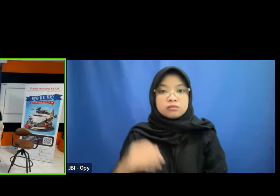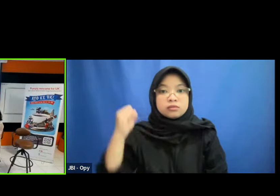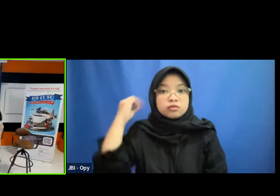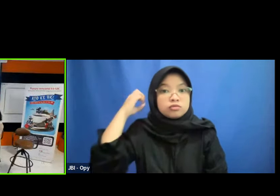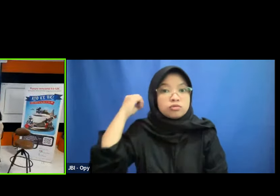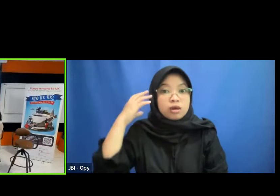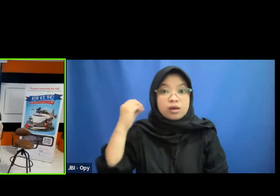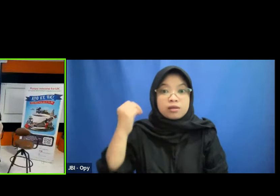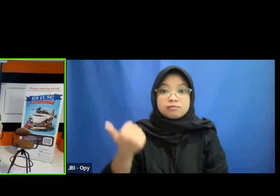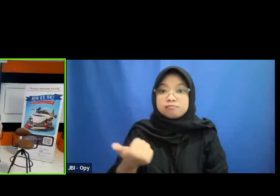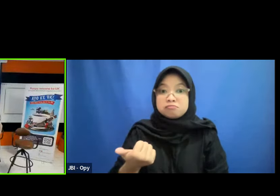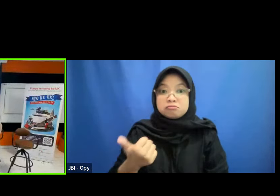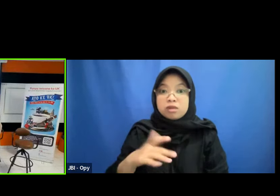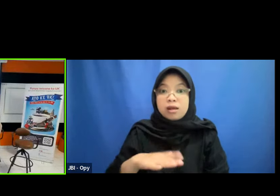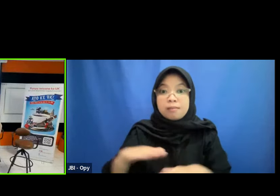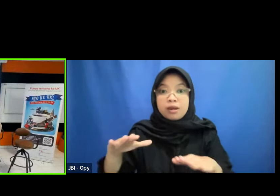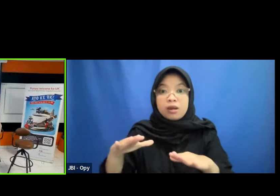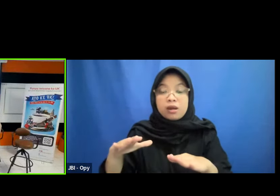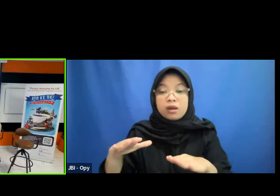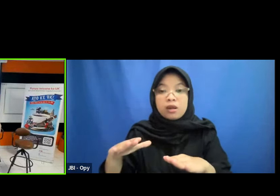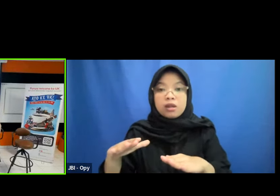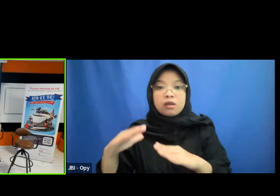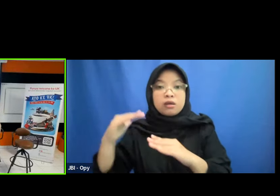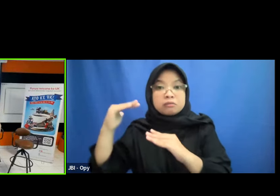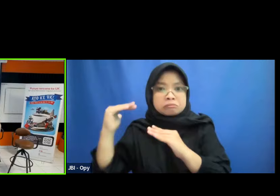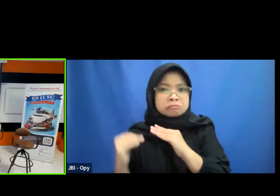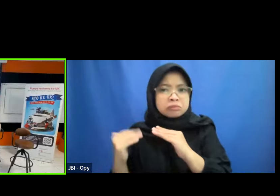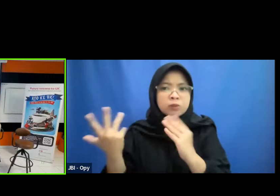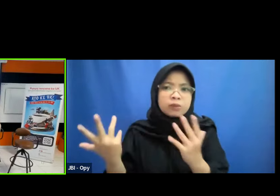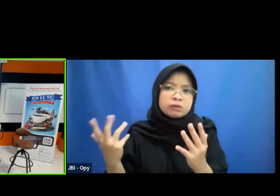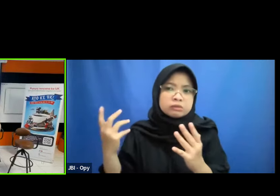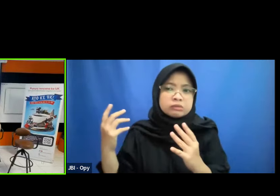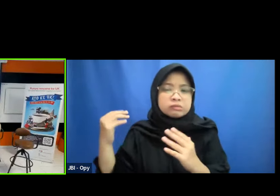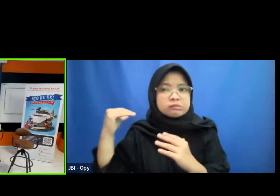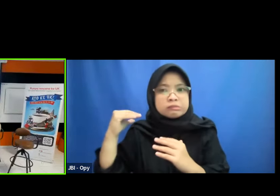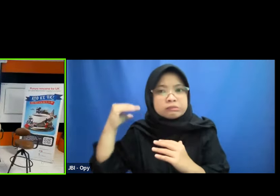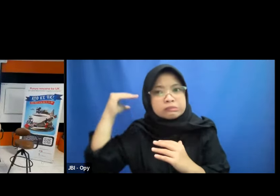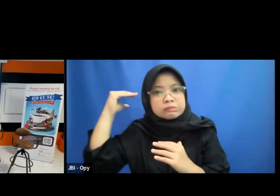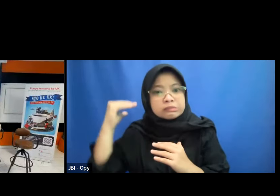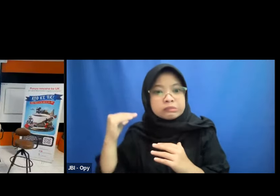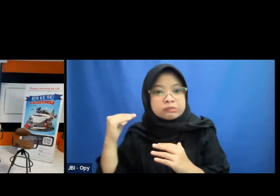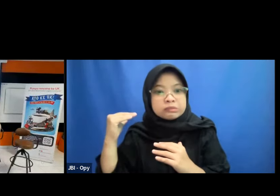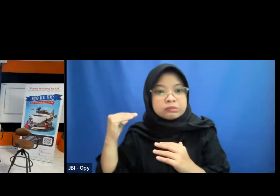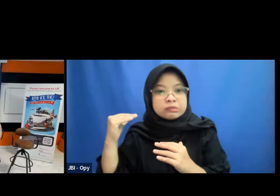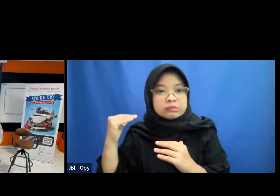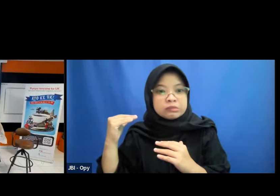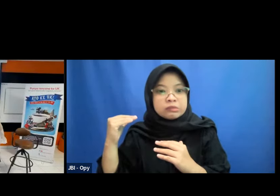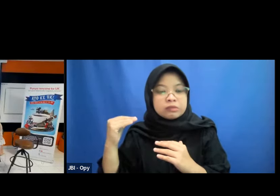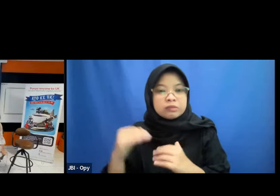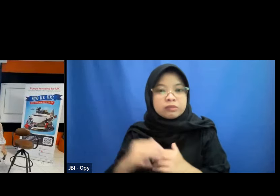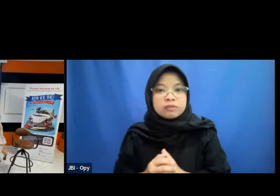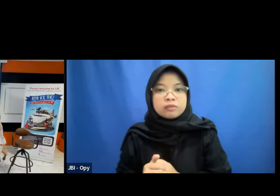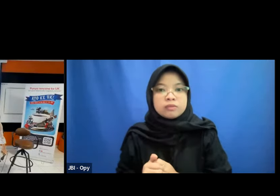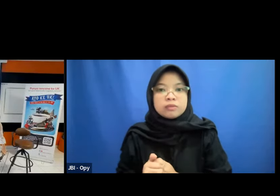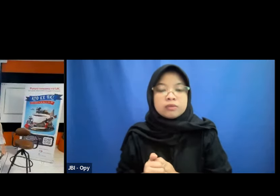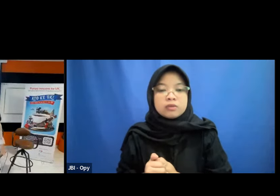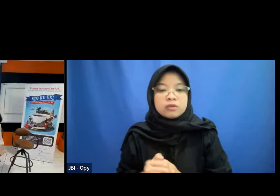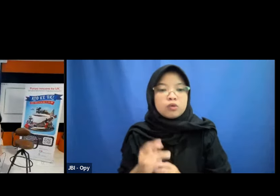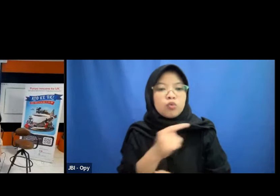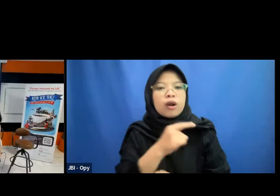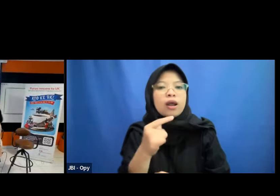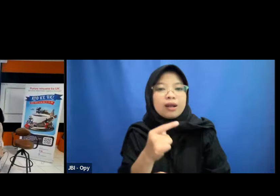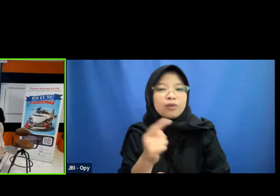masih Mendem atau kecil masih kecil Kak hal masih kurang jelas